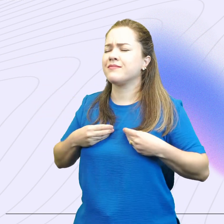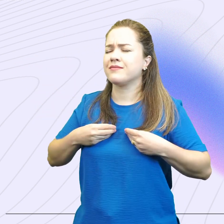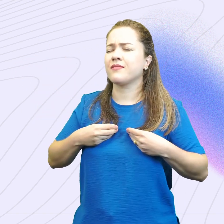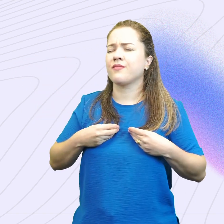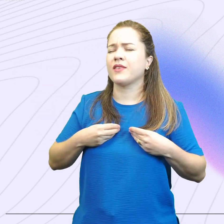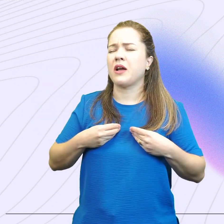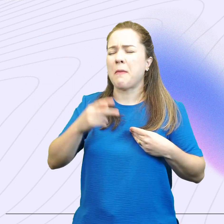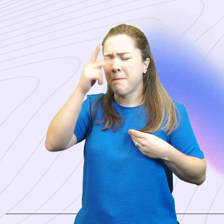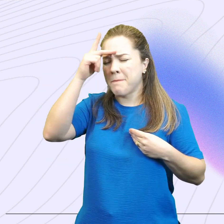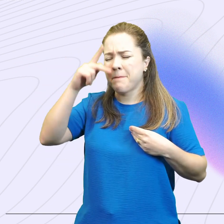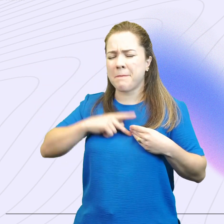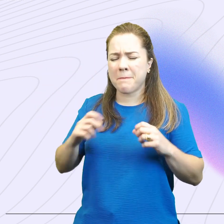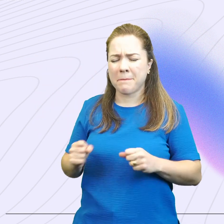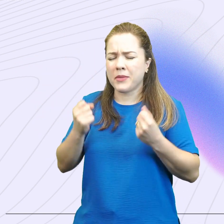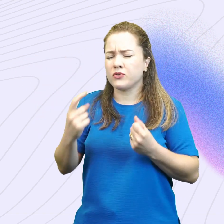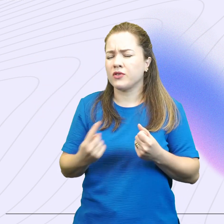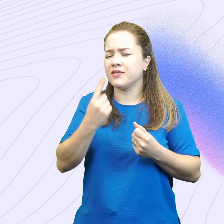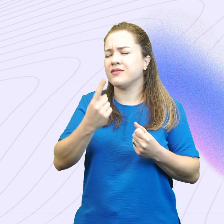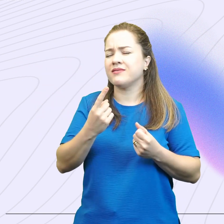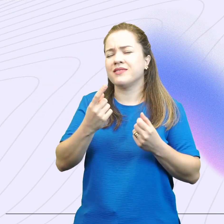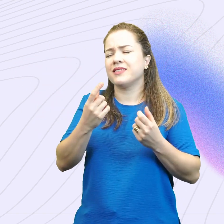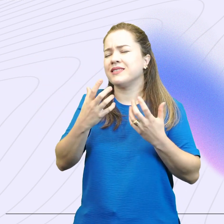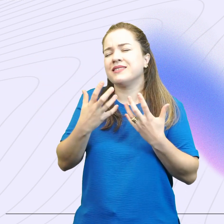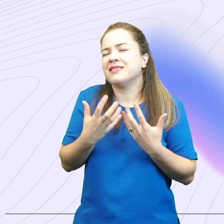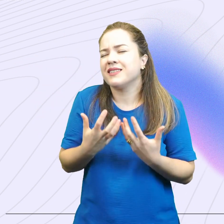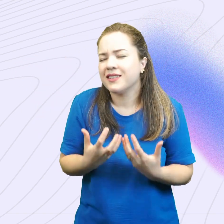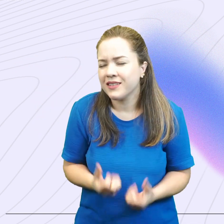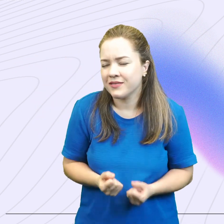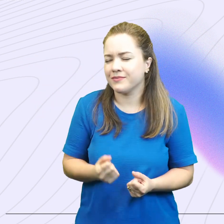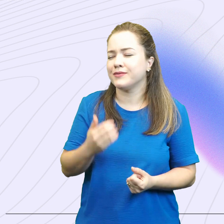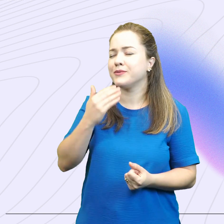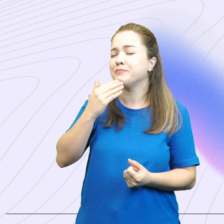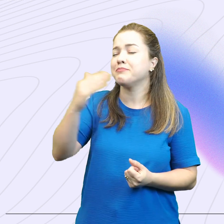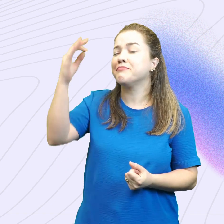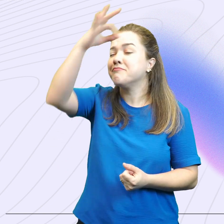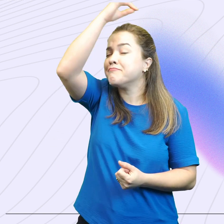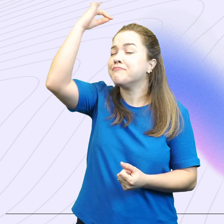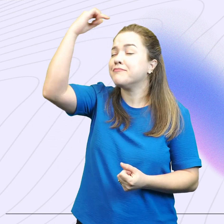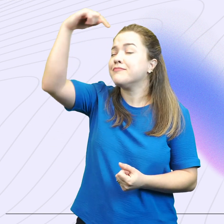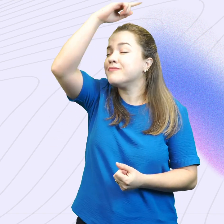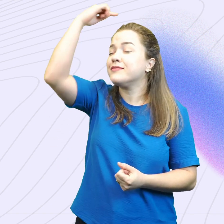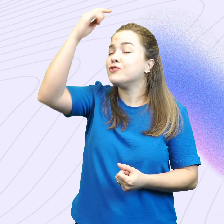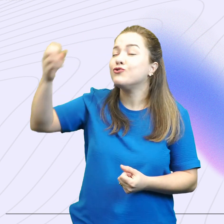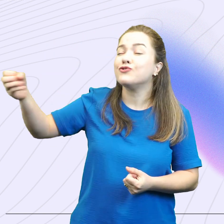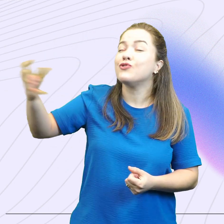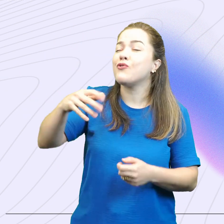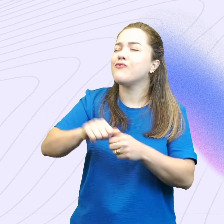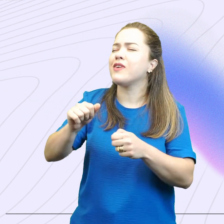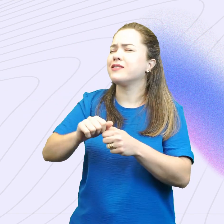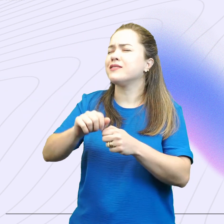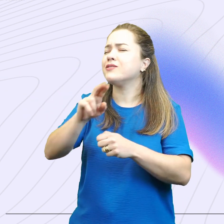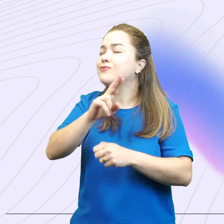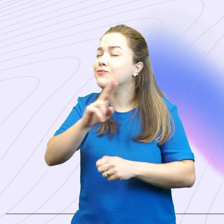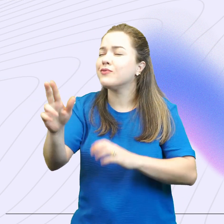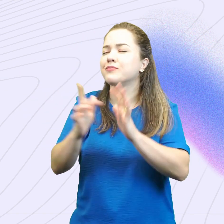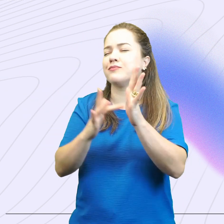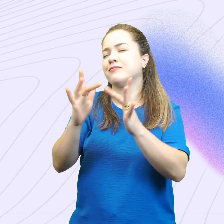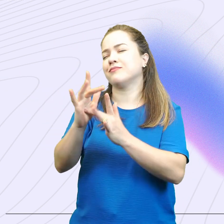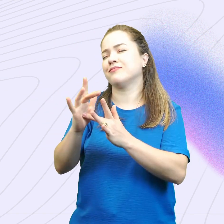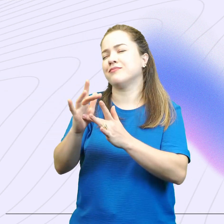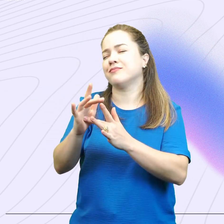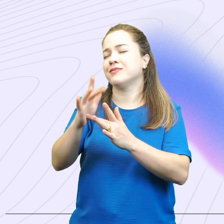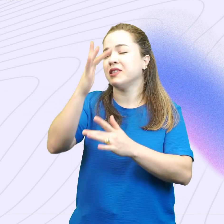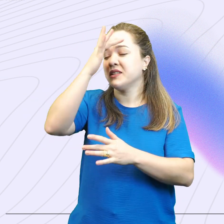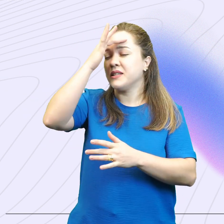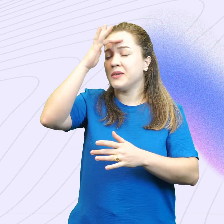tentar com a sua própria força, e eu quero rogar, Santo Espírito, faz algo novo, em nome de Jesus, Senhor, que as pessoas